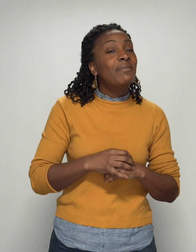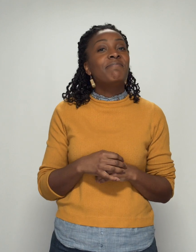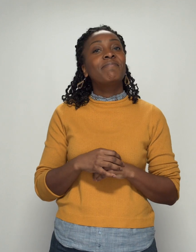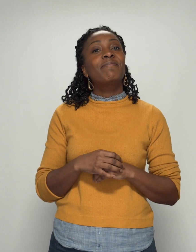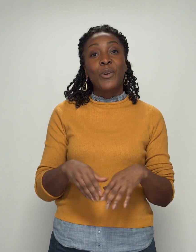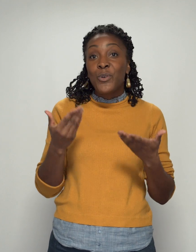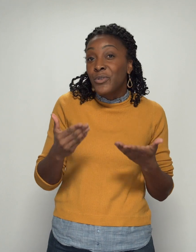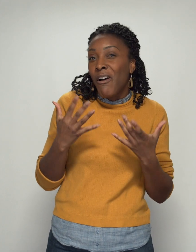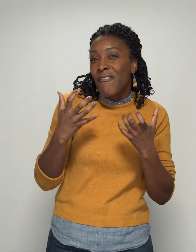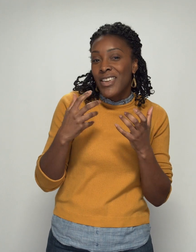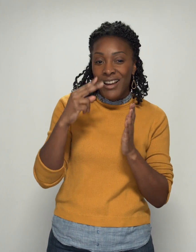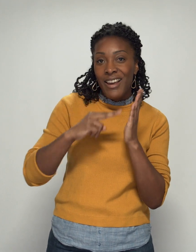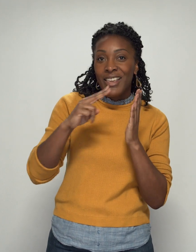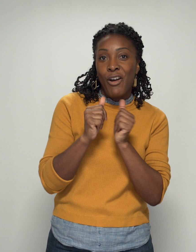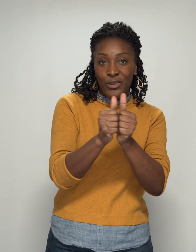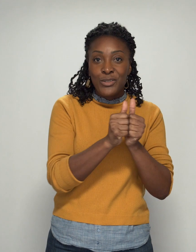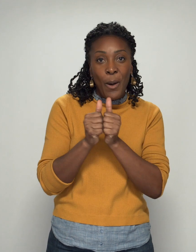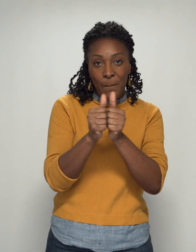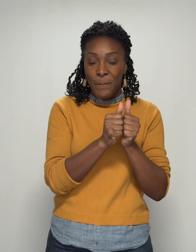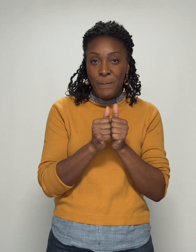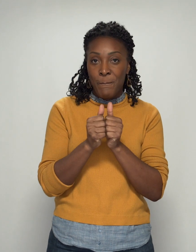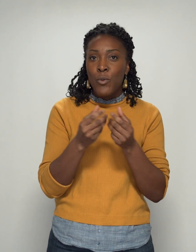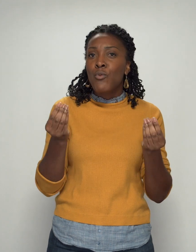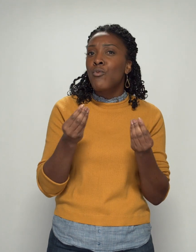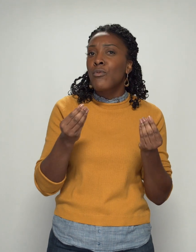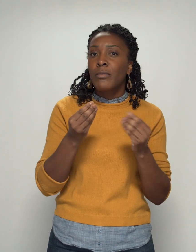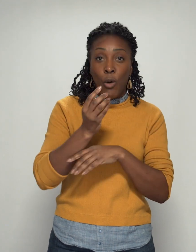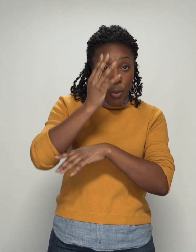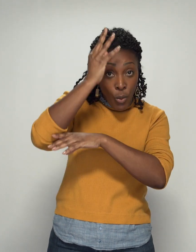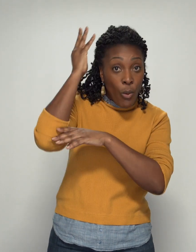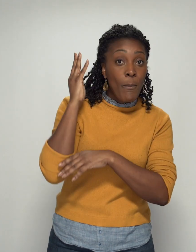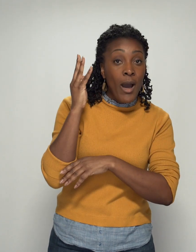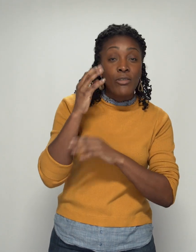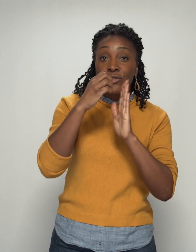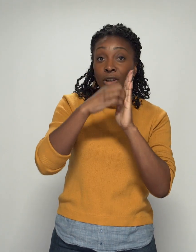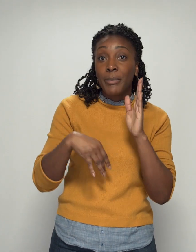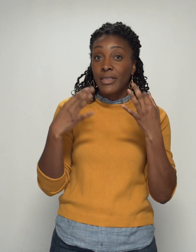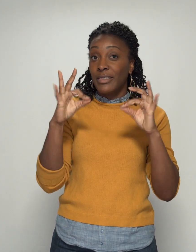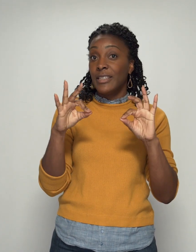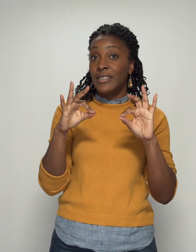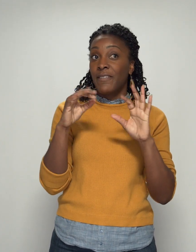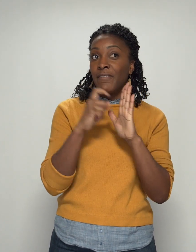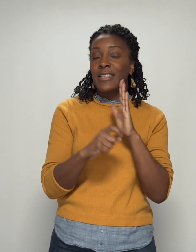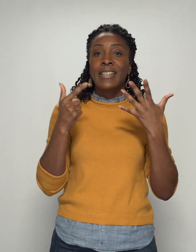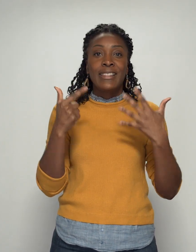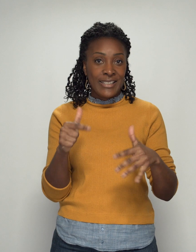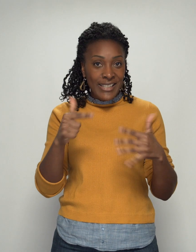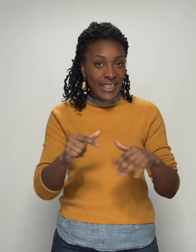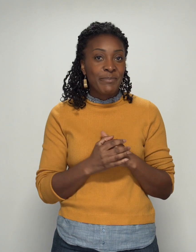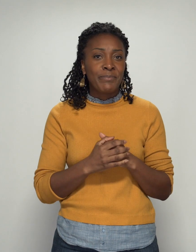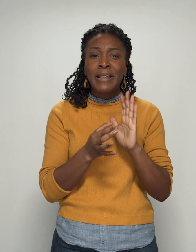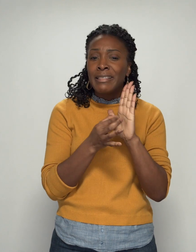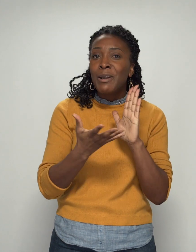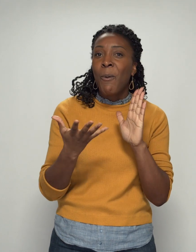Bonjour à tous, j'aimerais vous emmener avec moi dans une lecture qui se situe dans l'épître de Paul aux Romains, chapitre 10, verset